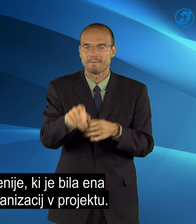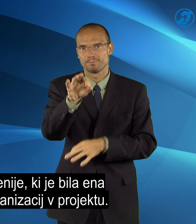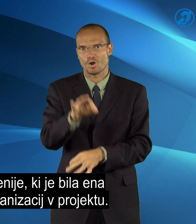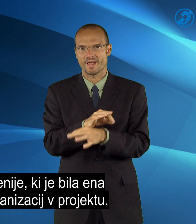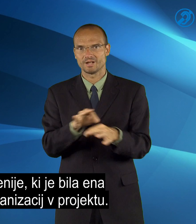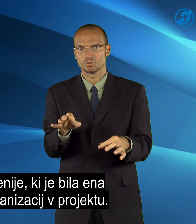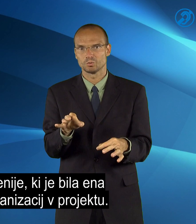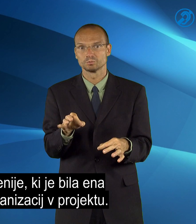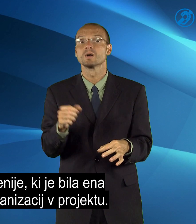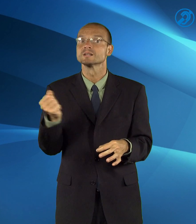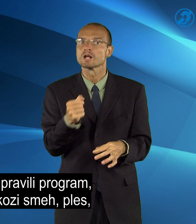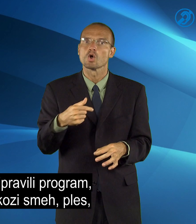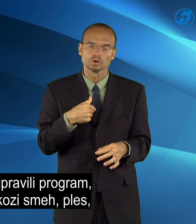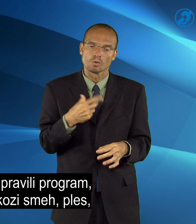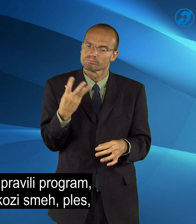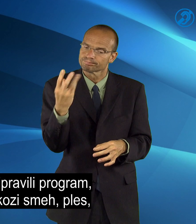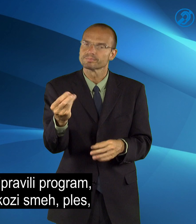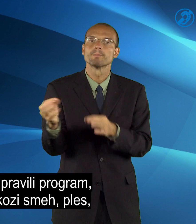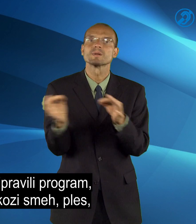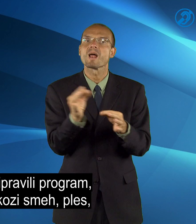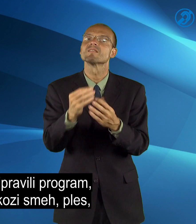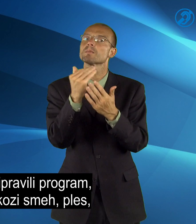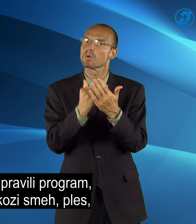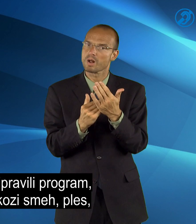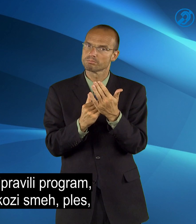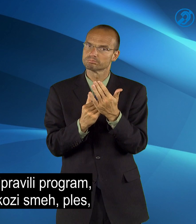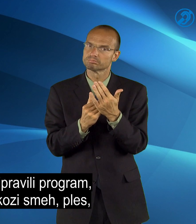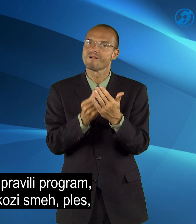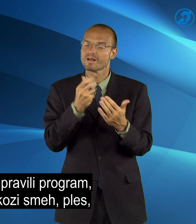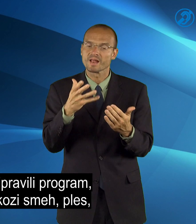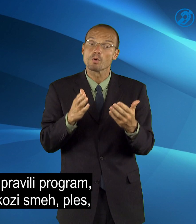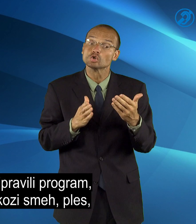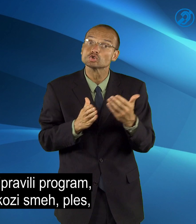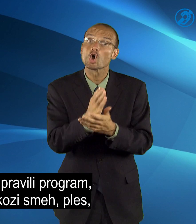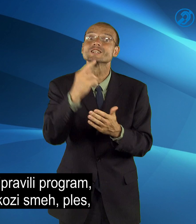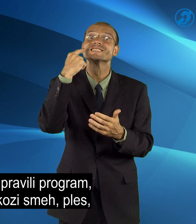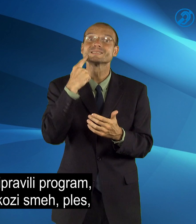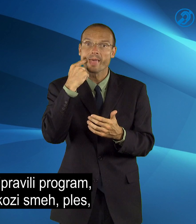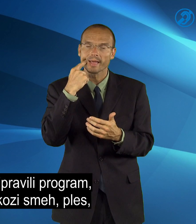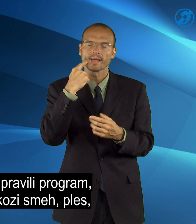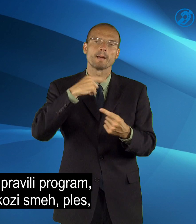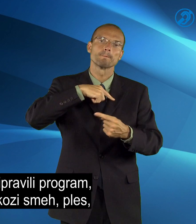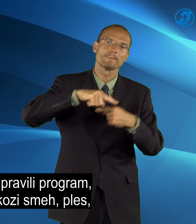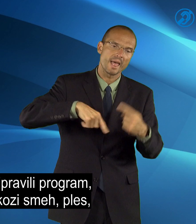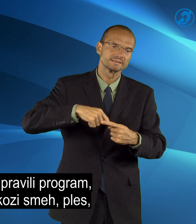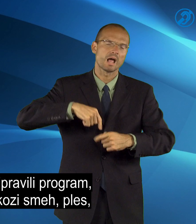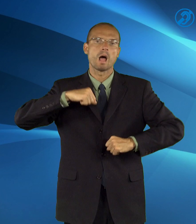projektu. Prav zato so pripravili program, v katerem so skozi smeh, ples, pantomimo in ostale